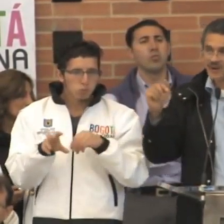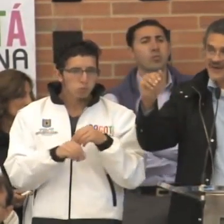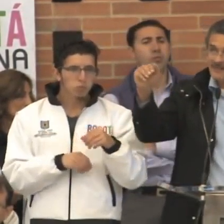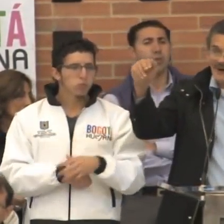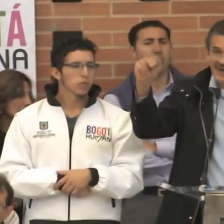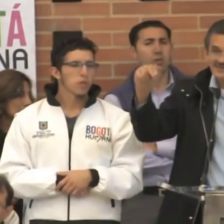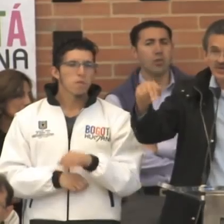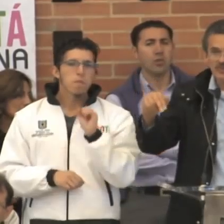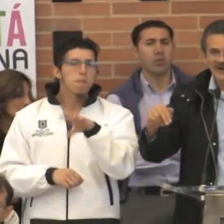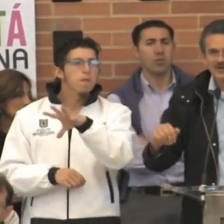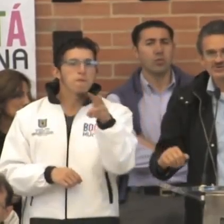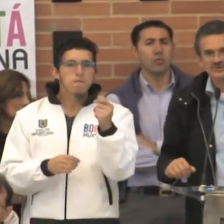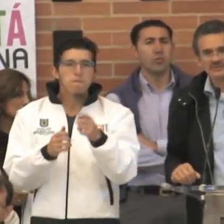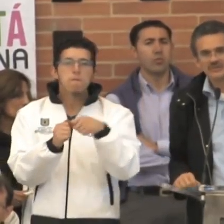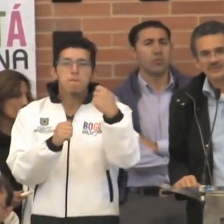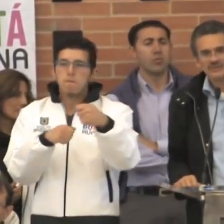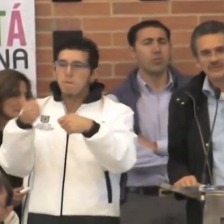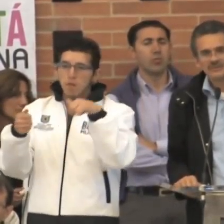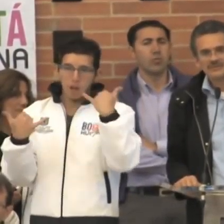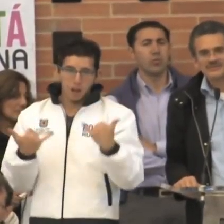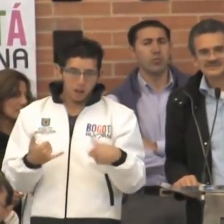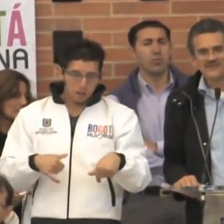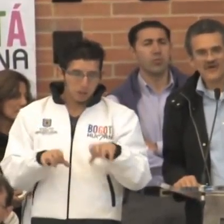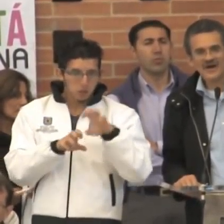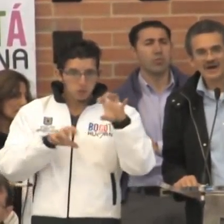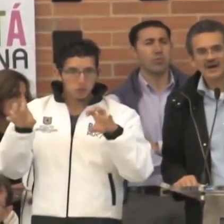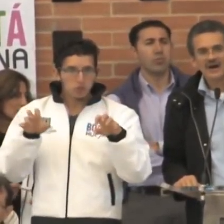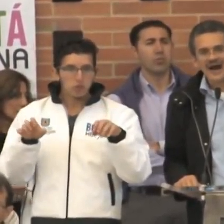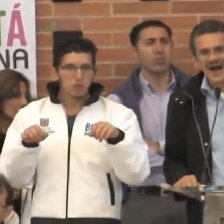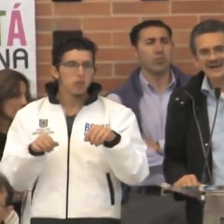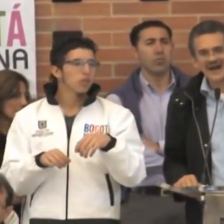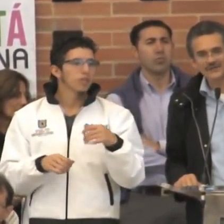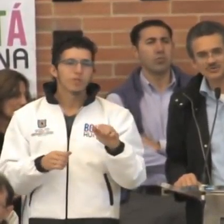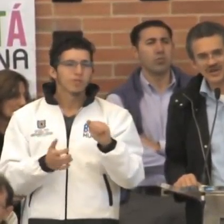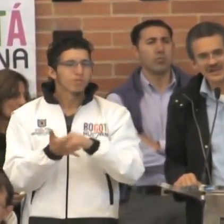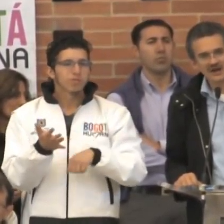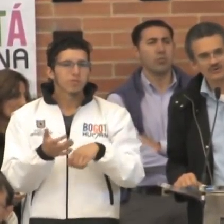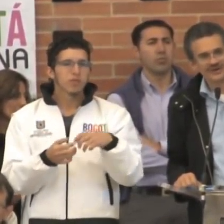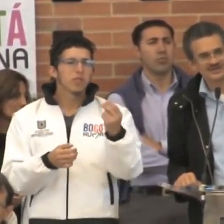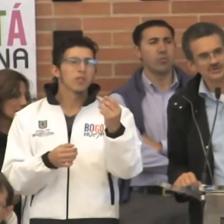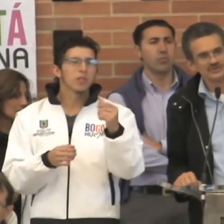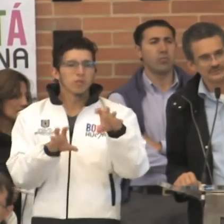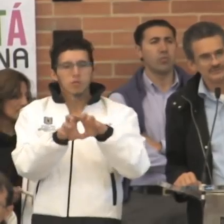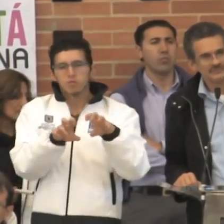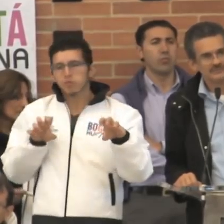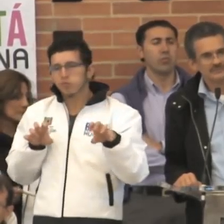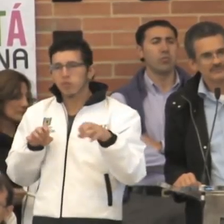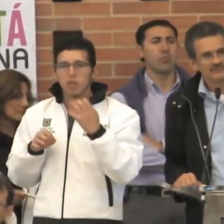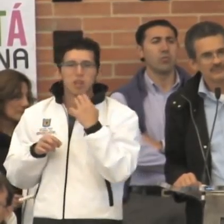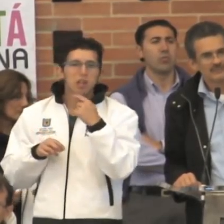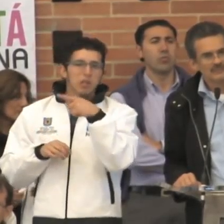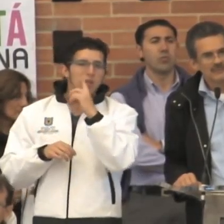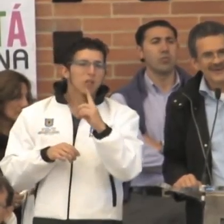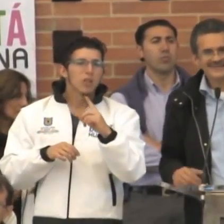El dinero que era para estos barrios se fue al carrusel de la contratación.